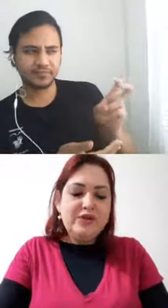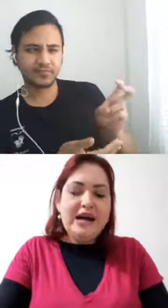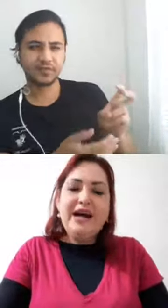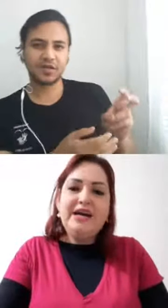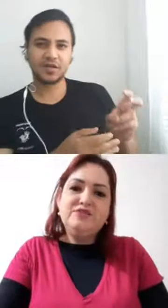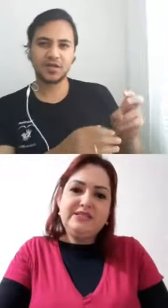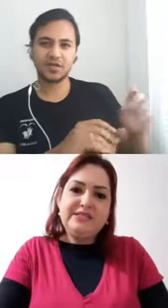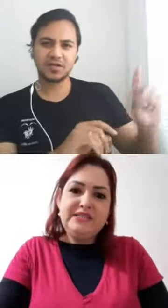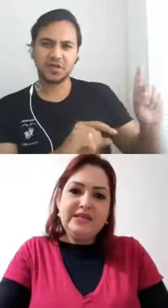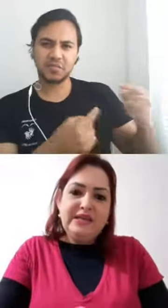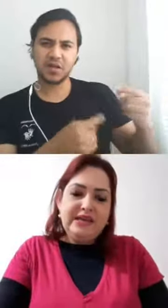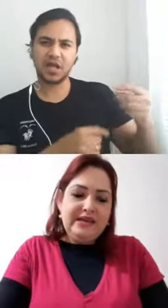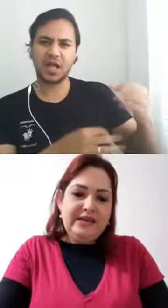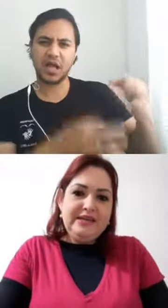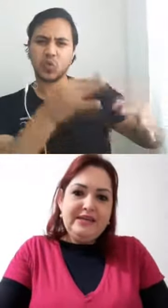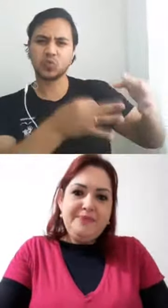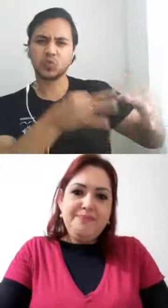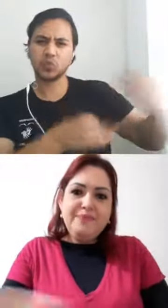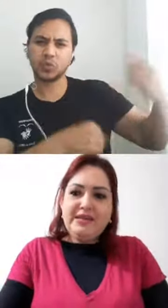os julgados, assim.